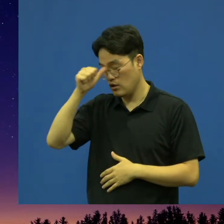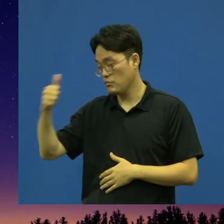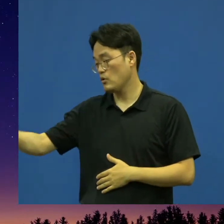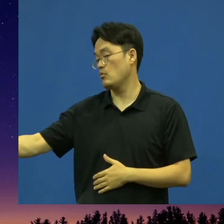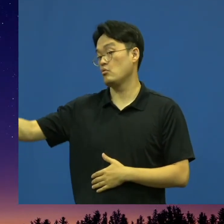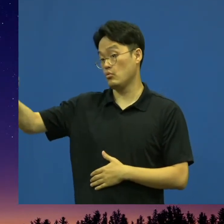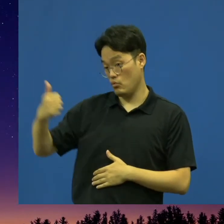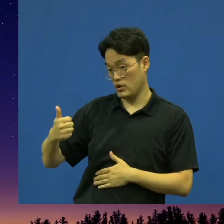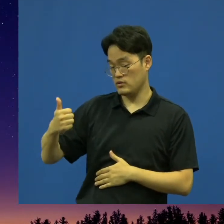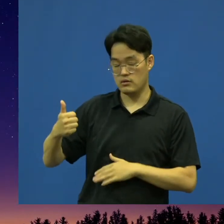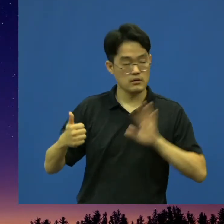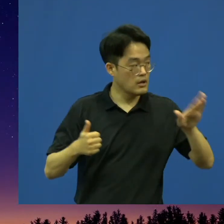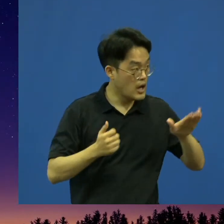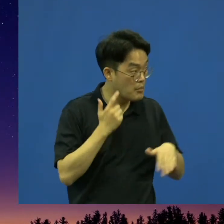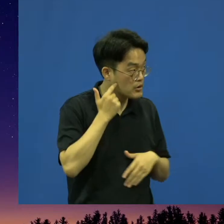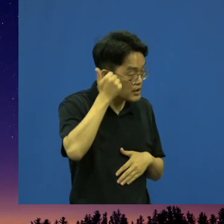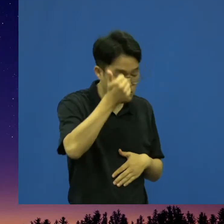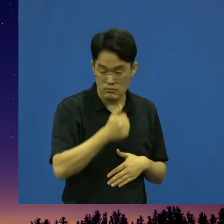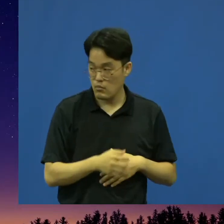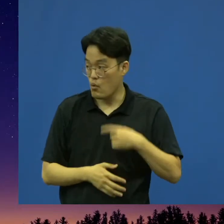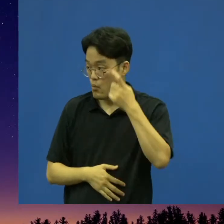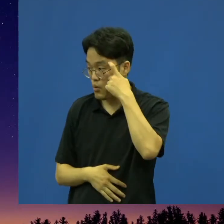목사님,